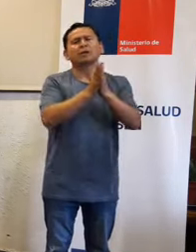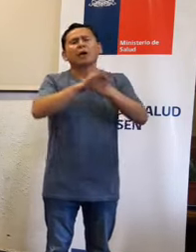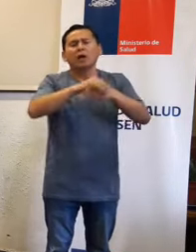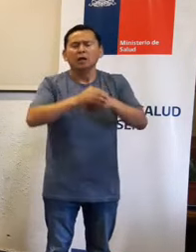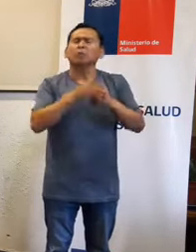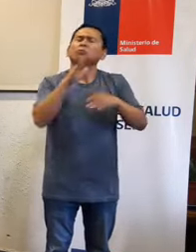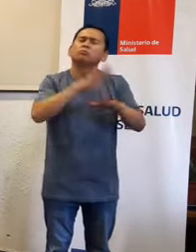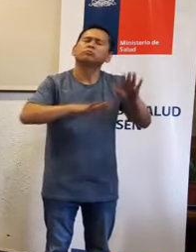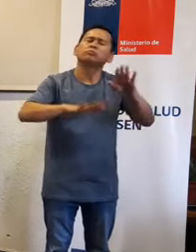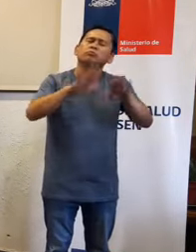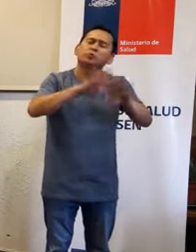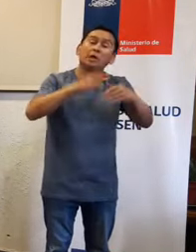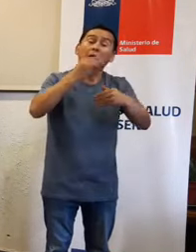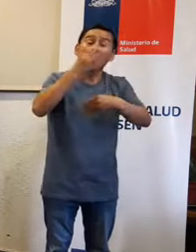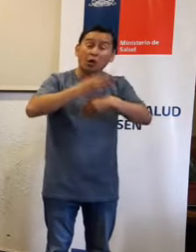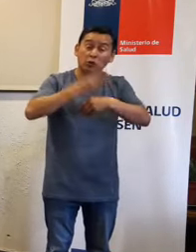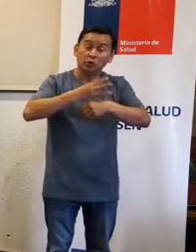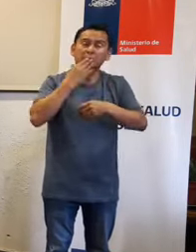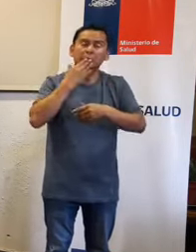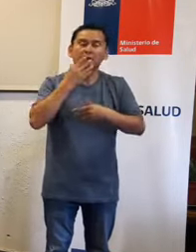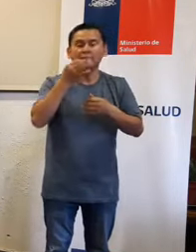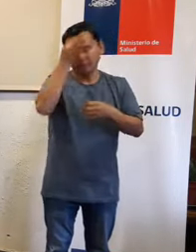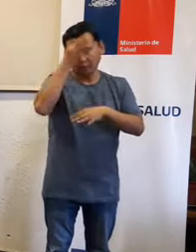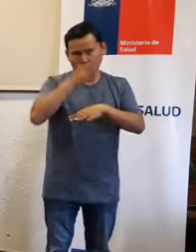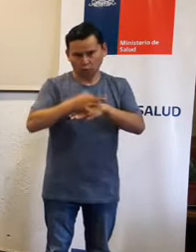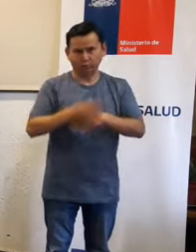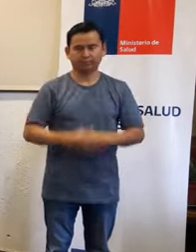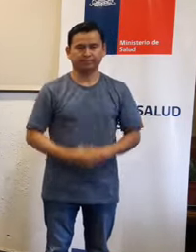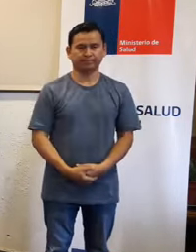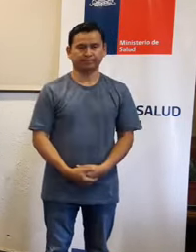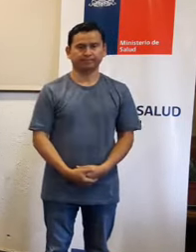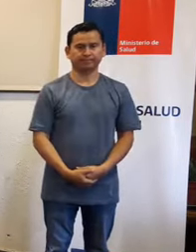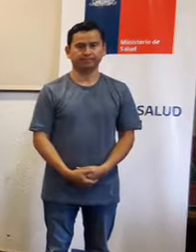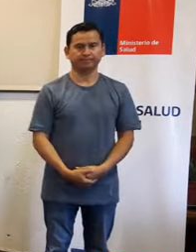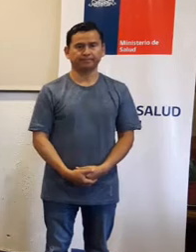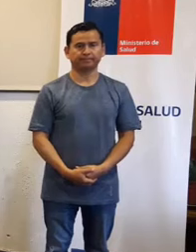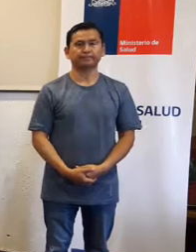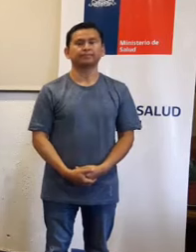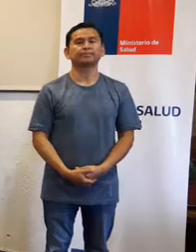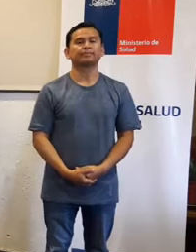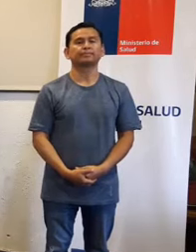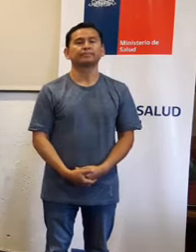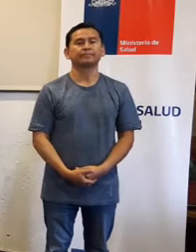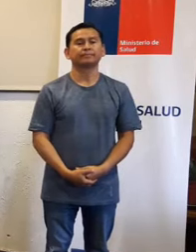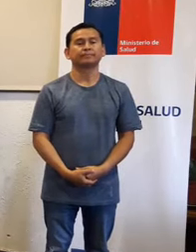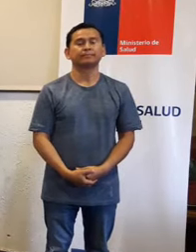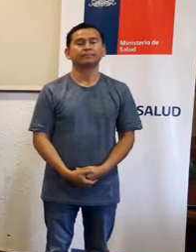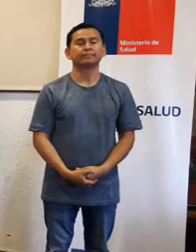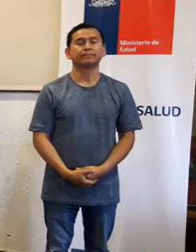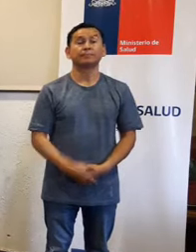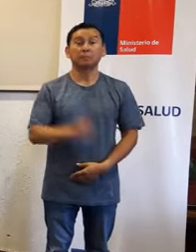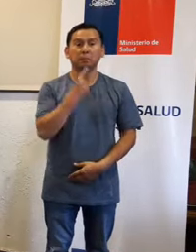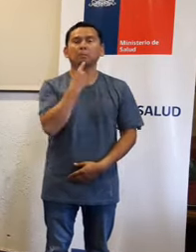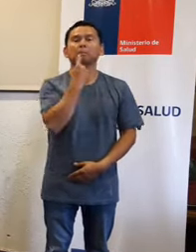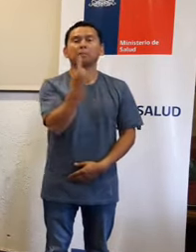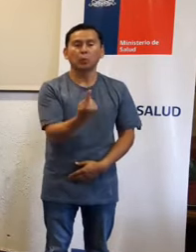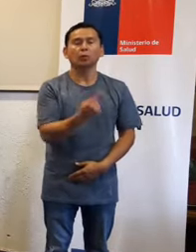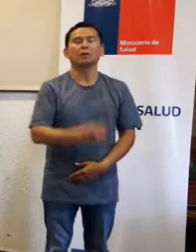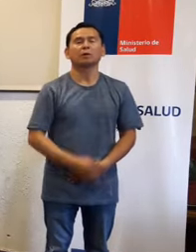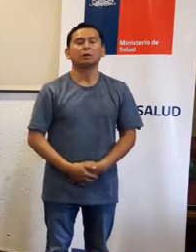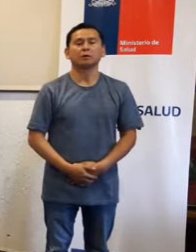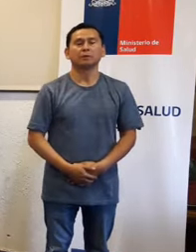adultos mayores y protege a tus enfermos crónicos Seremi tenemos consultas de la prensa para usted